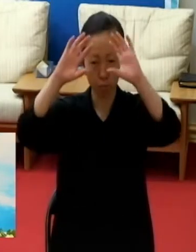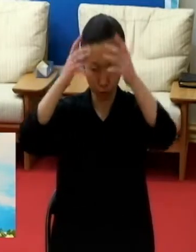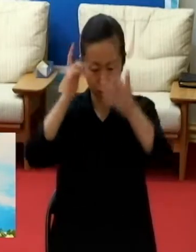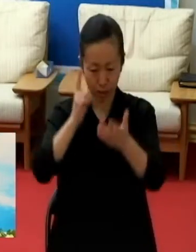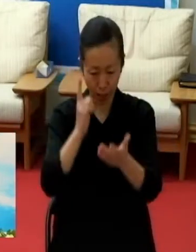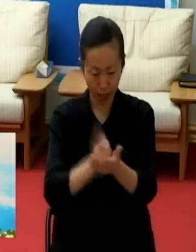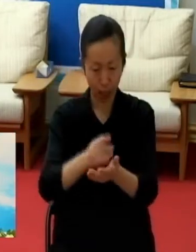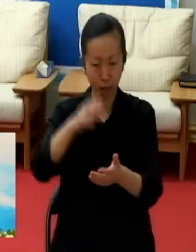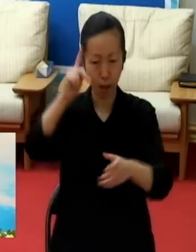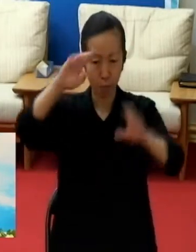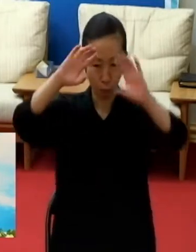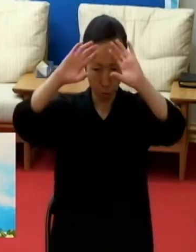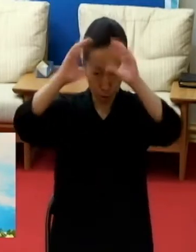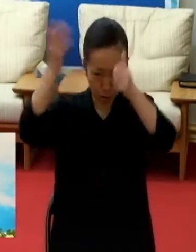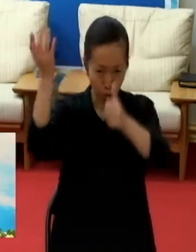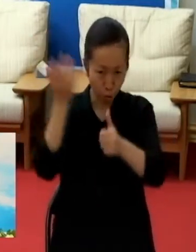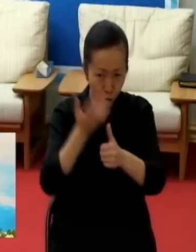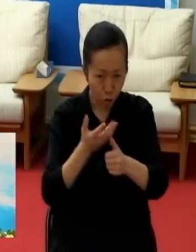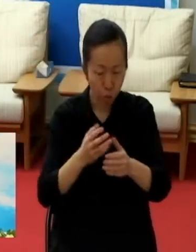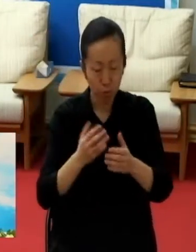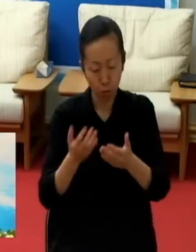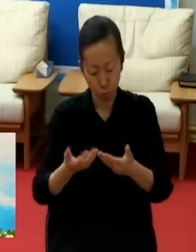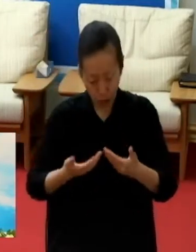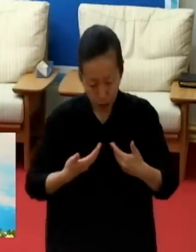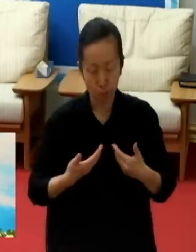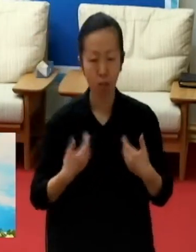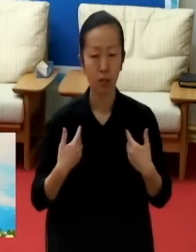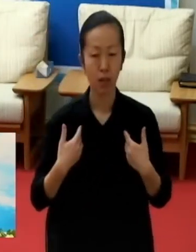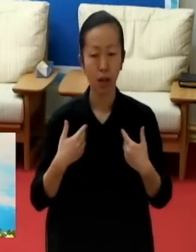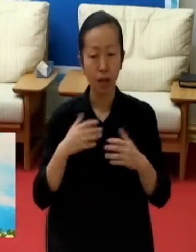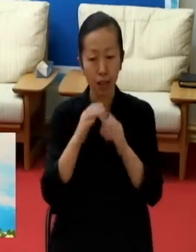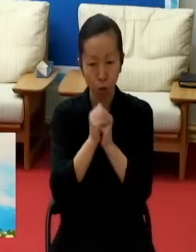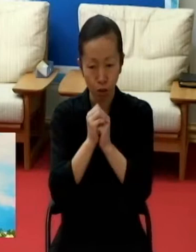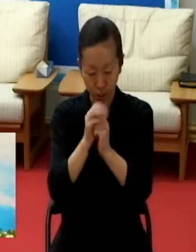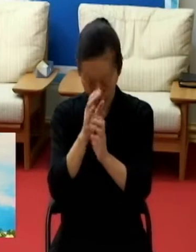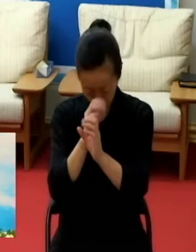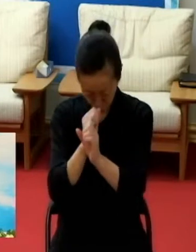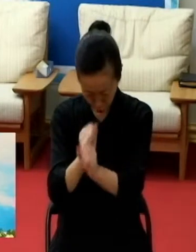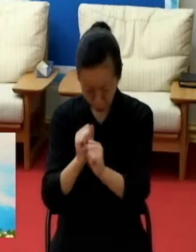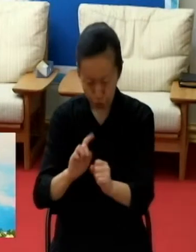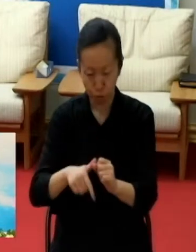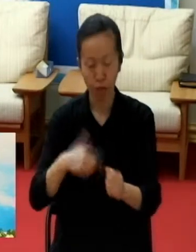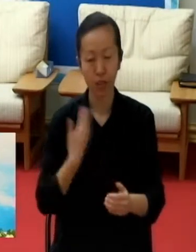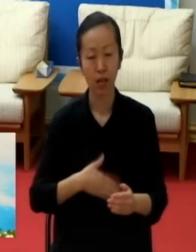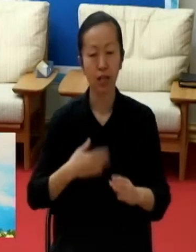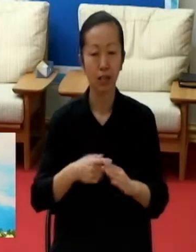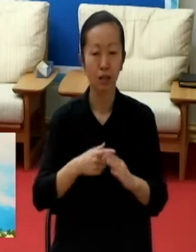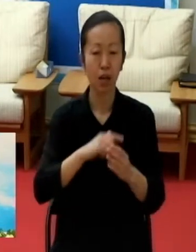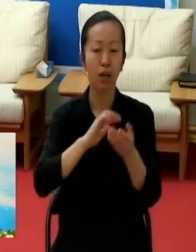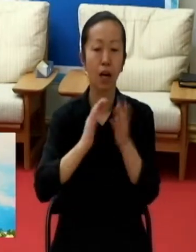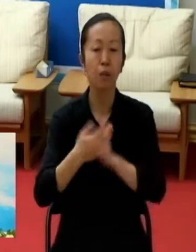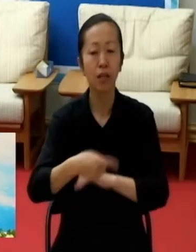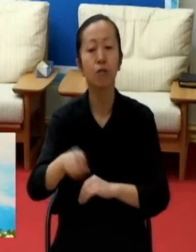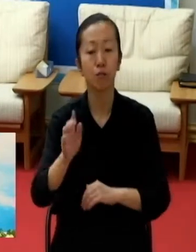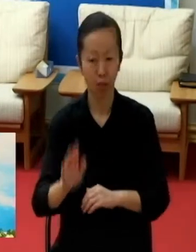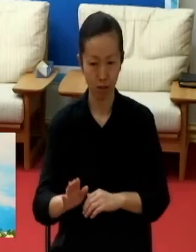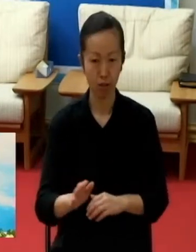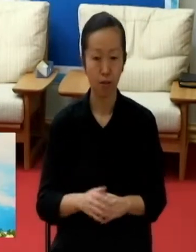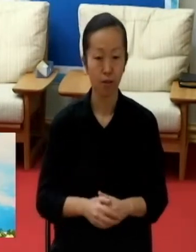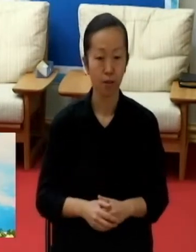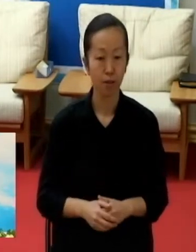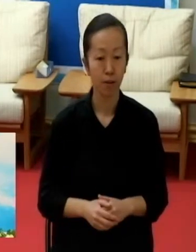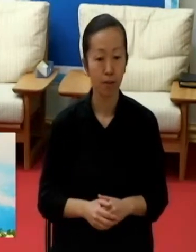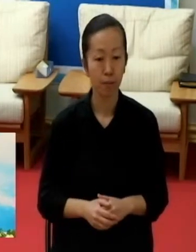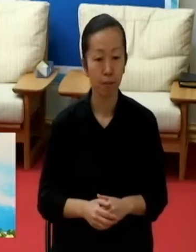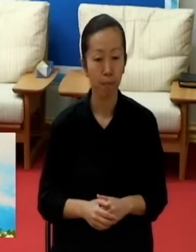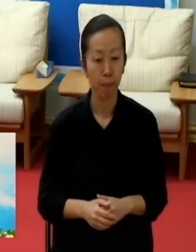기도로 집중할 때 체질이 바꿔지는 것입니다. 祈りで集中するとき体質が変わります。 히브리서 11장 6절에 믿음이 없이는 하나님을